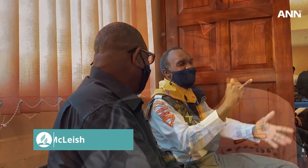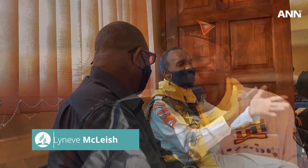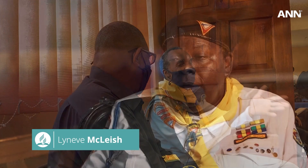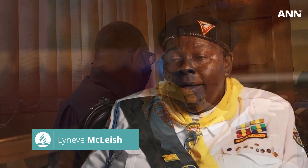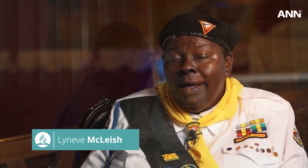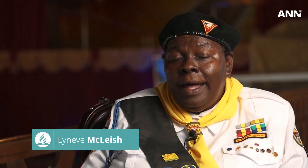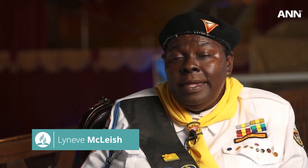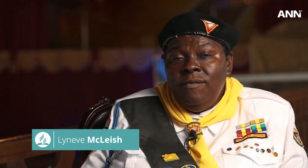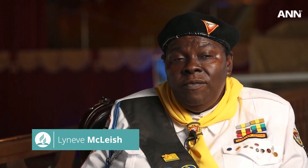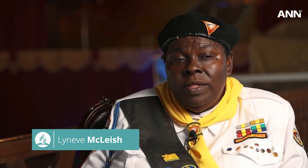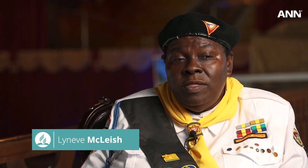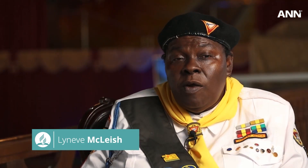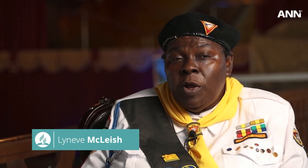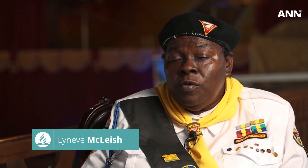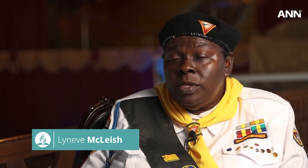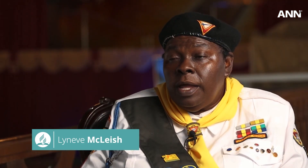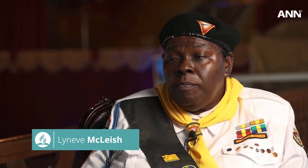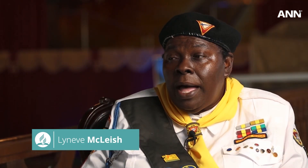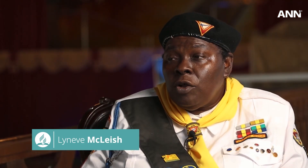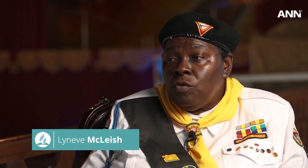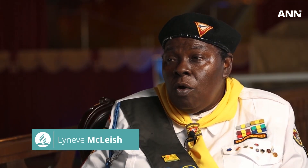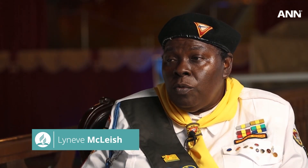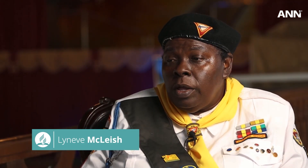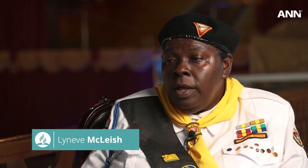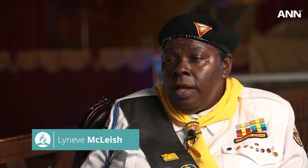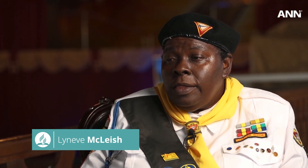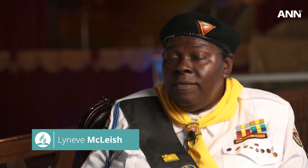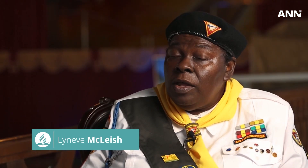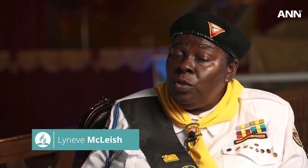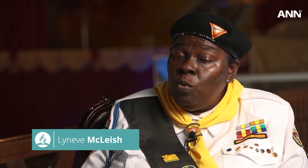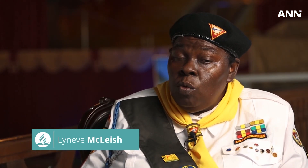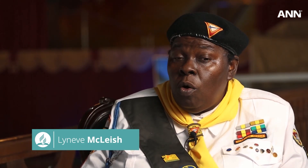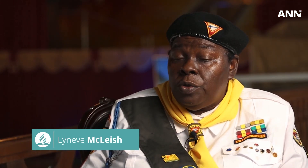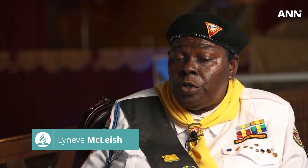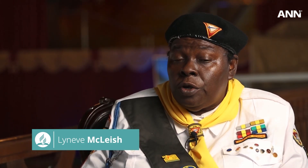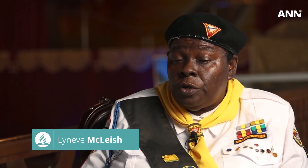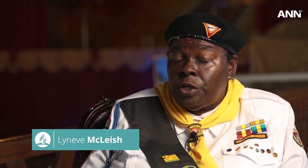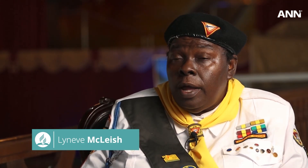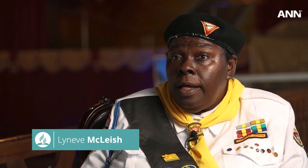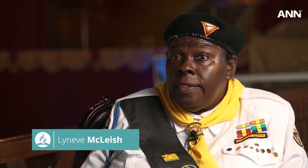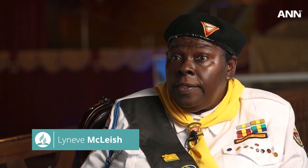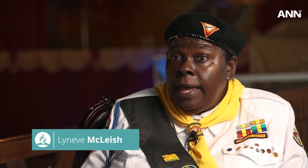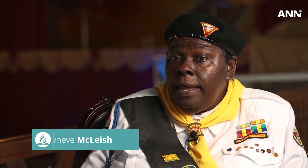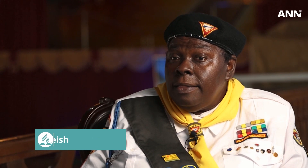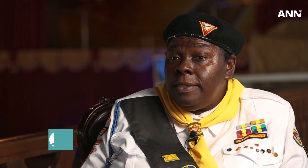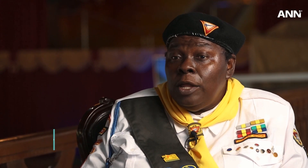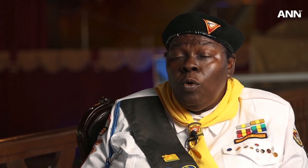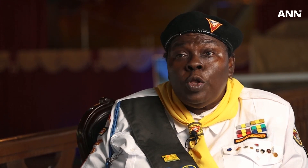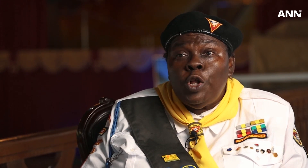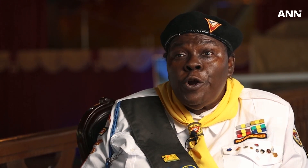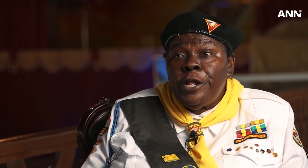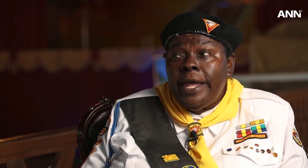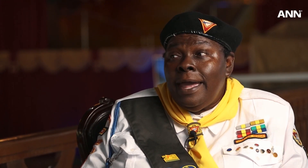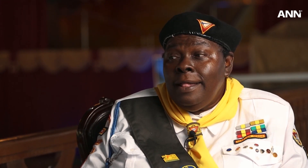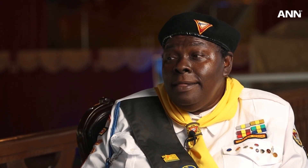ler em inglês e, mesmo que tenham uma formação cristã, se forem à Igreja, não aprendem nada porque não há intérprete.